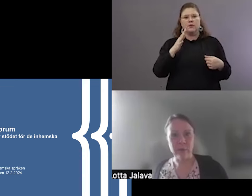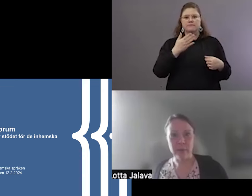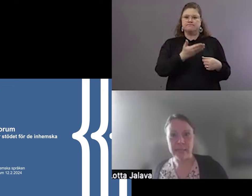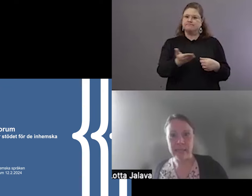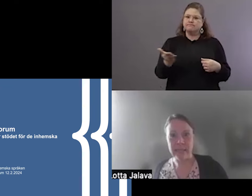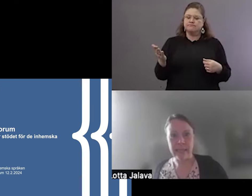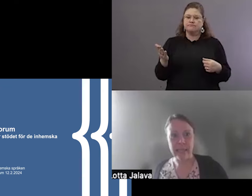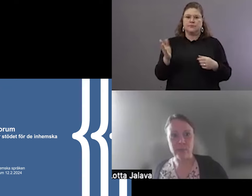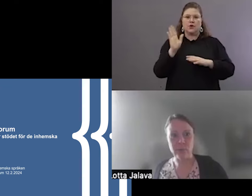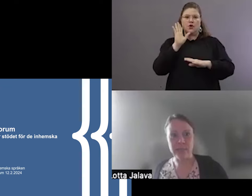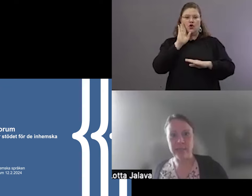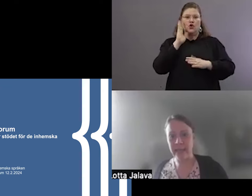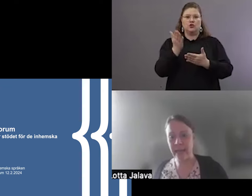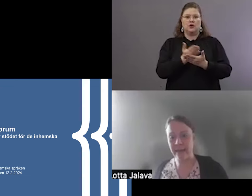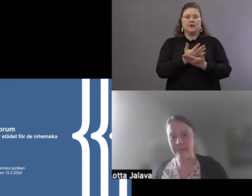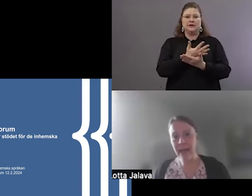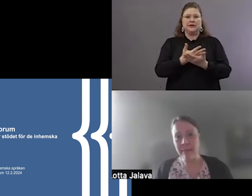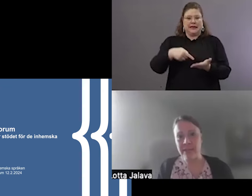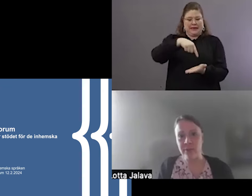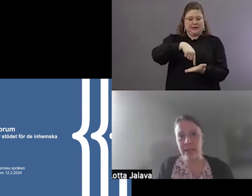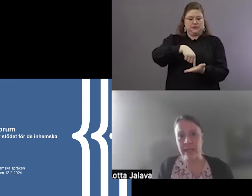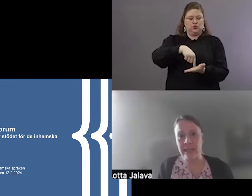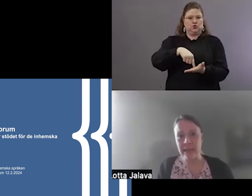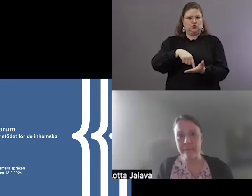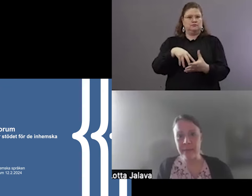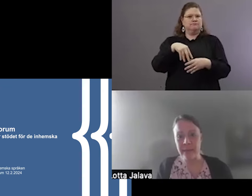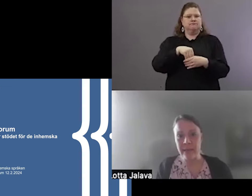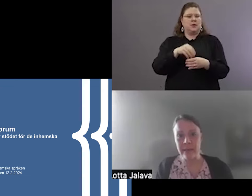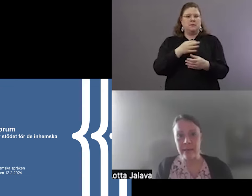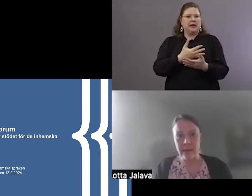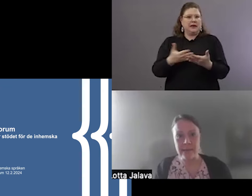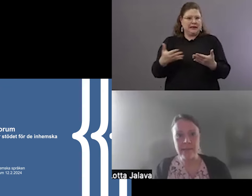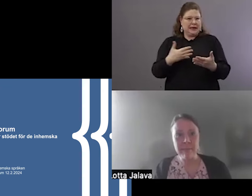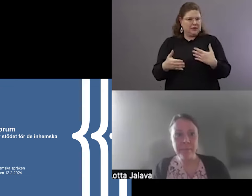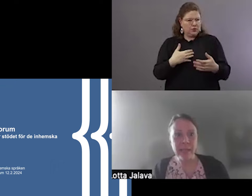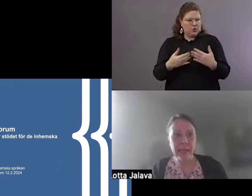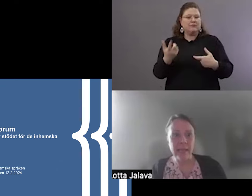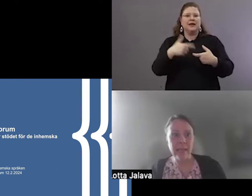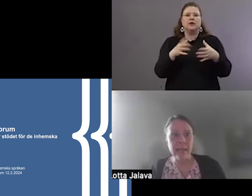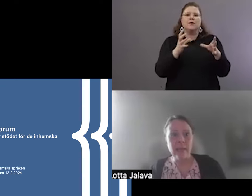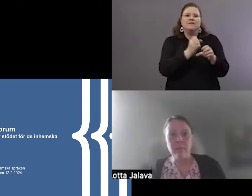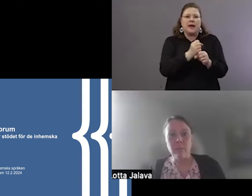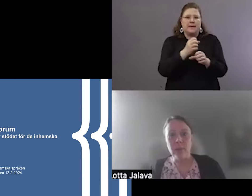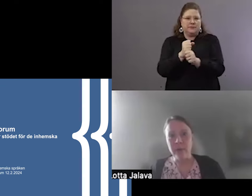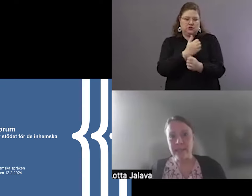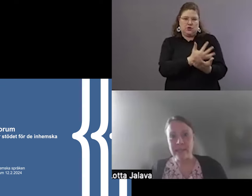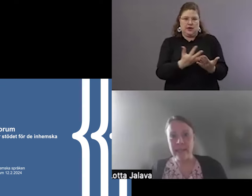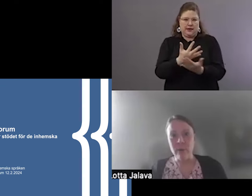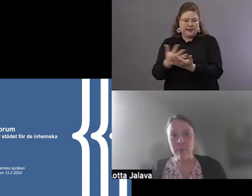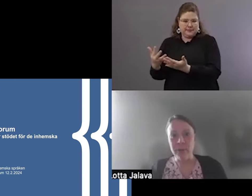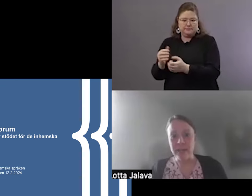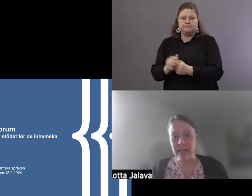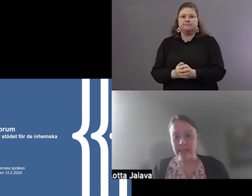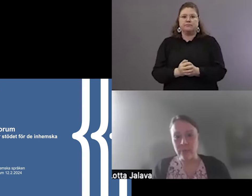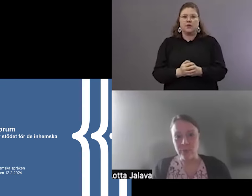kielityöstä, mitä kotimaisten kielten keskuksessa tehdään vähemmistökielten kanssa. Eli mulla on oikeastaan siellä